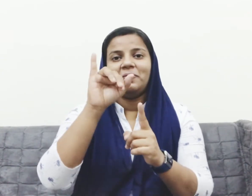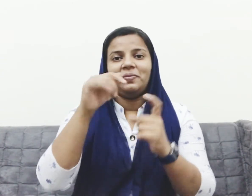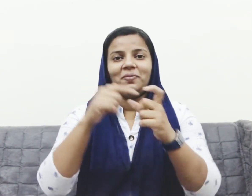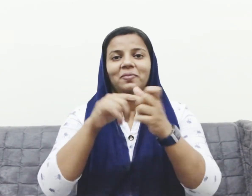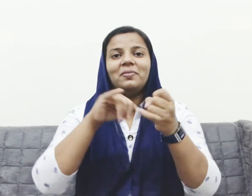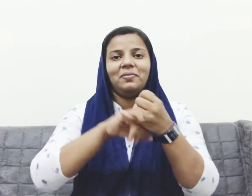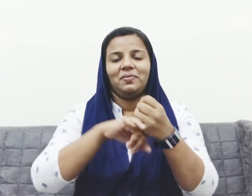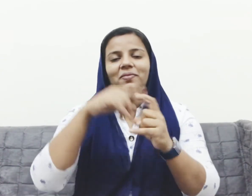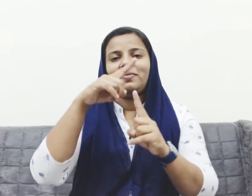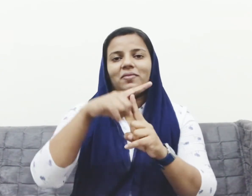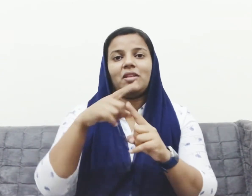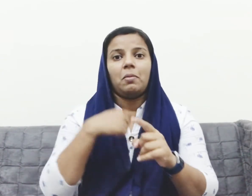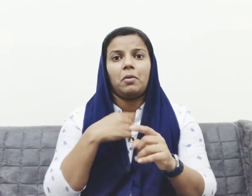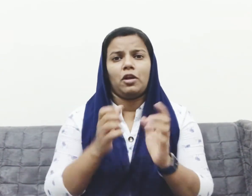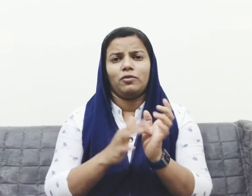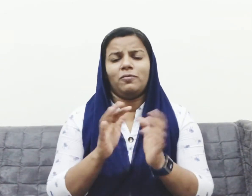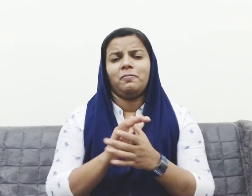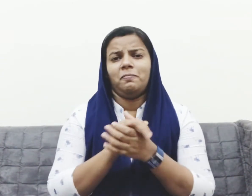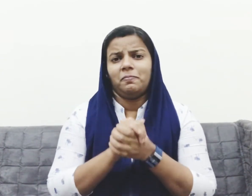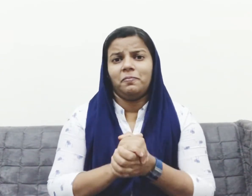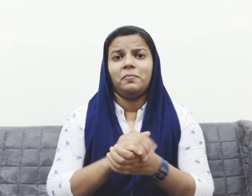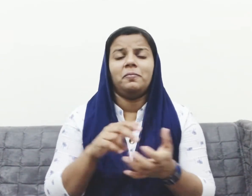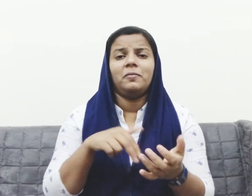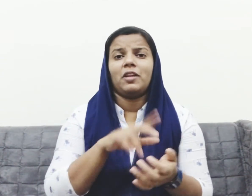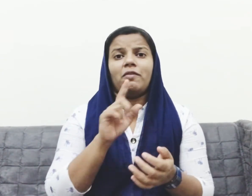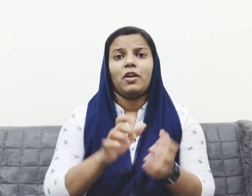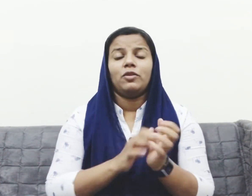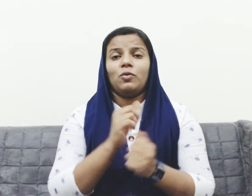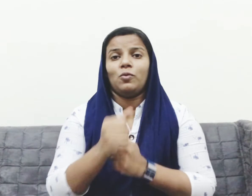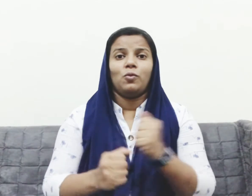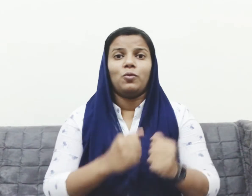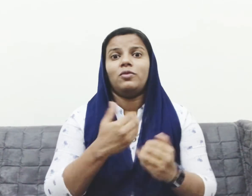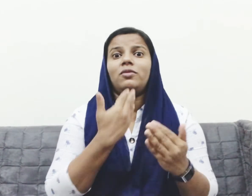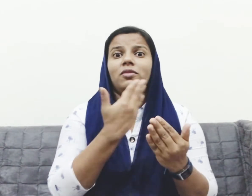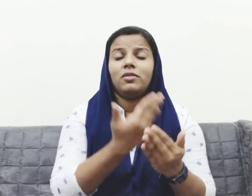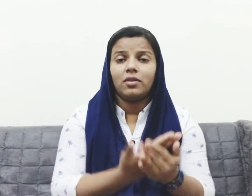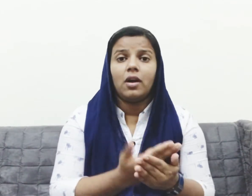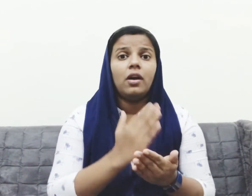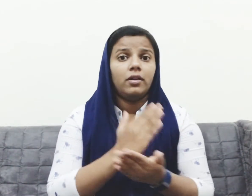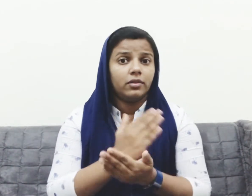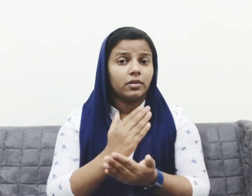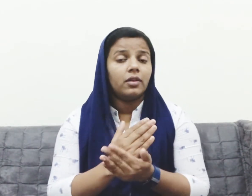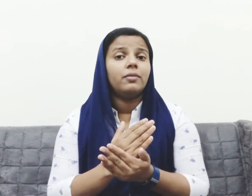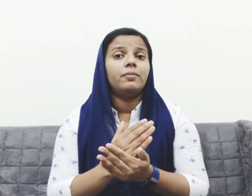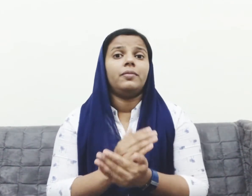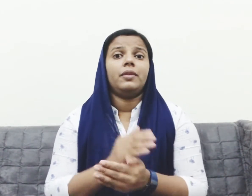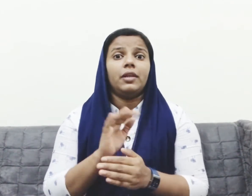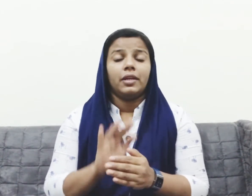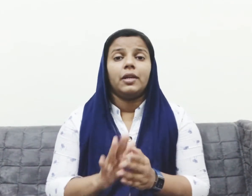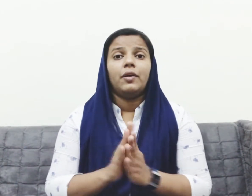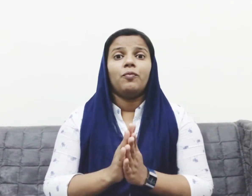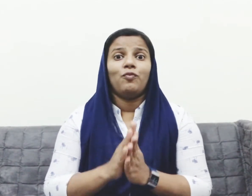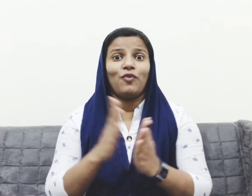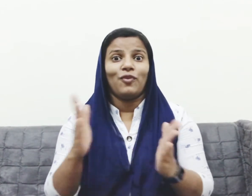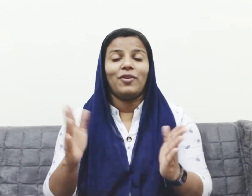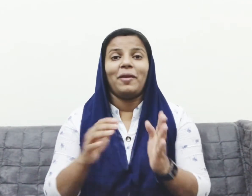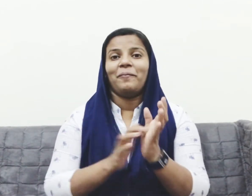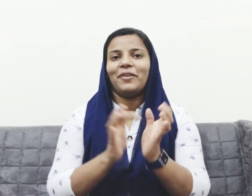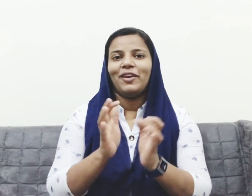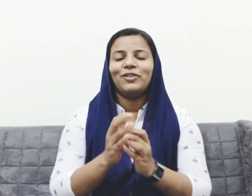വലത്തുഭാഗത്തുള്ളത്. അതുകൊണ്ട് എന്താ നമ്മുടെ സ്വീകാരം? മുറുകെ പിടിക്കുക, ഓടിച്ചെല്ലുക, അടുത്തെല്ലുക. എന്നിട്ട് എന്നെ പറഞ്ഞത് അതുകൊണ്ട് ആമൻ, ഇങ്ങനൊരു മഹാപുരോഹിതൻ നമുക്കുള്ളത്